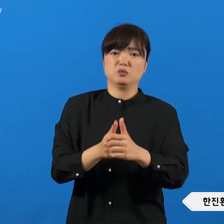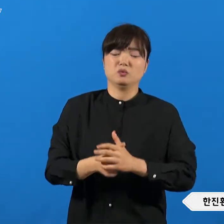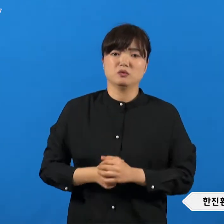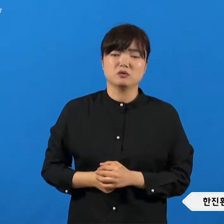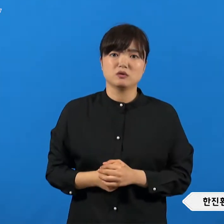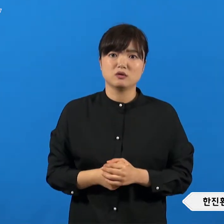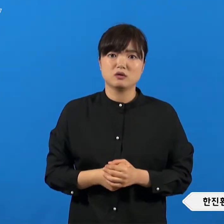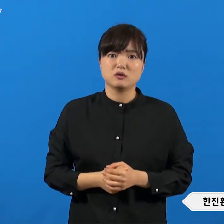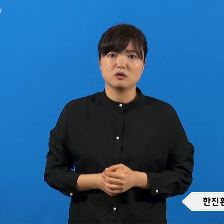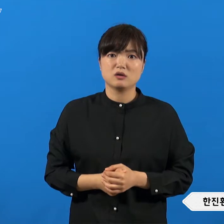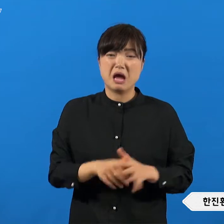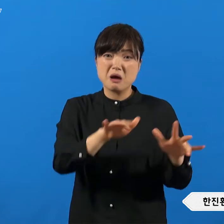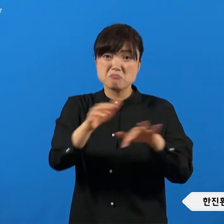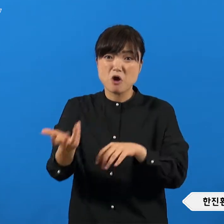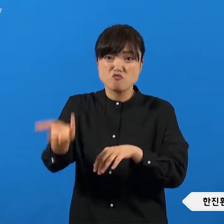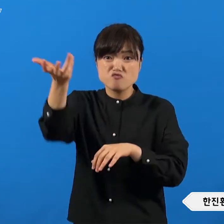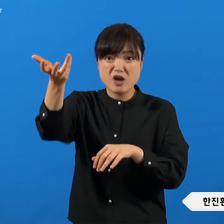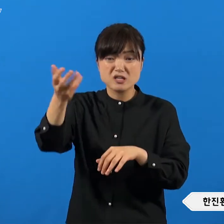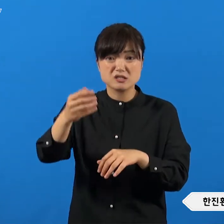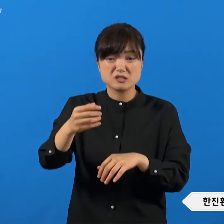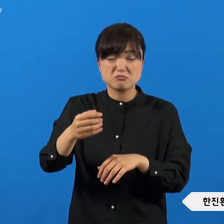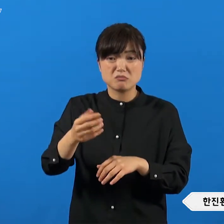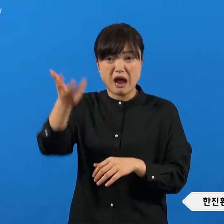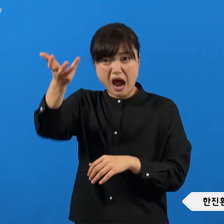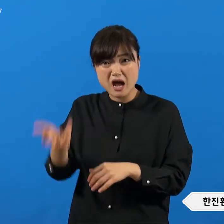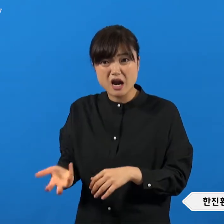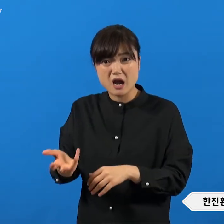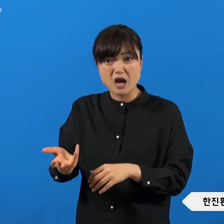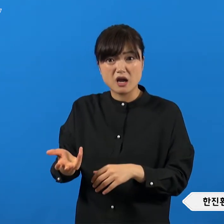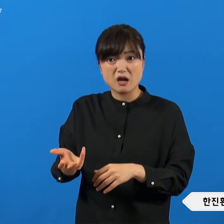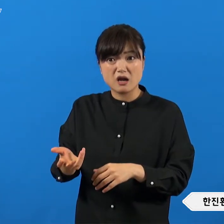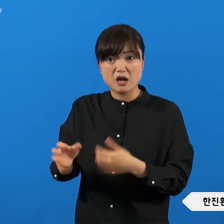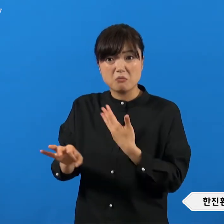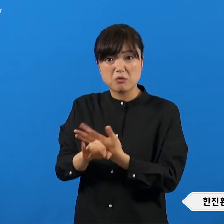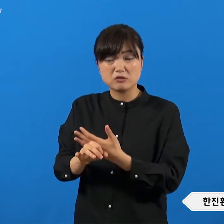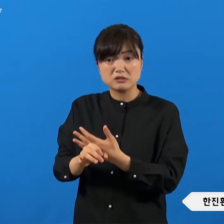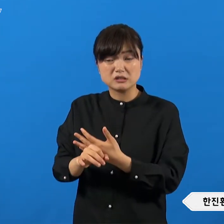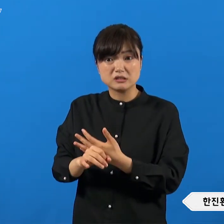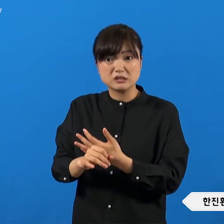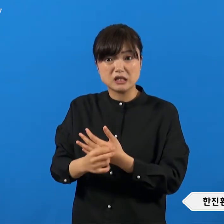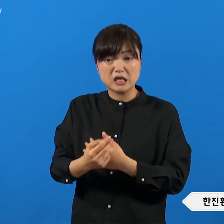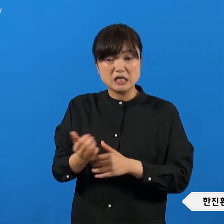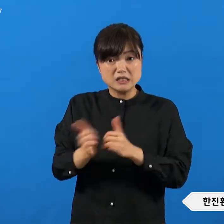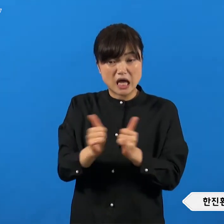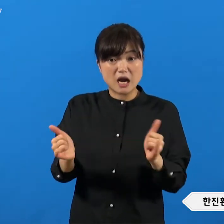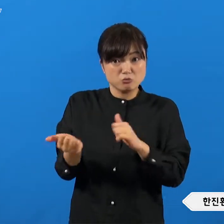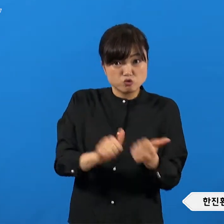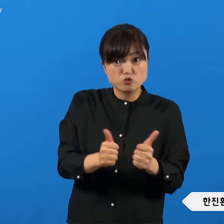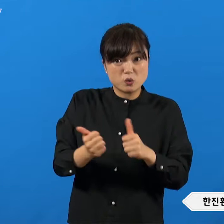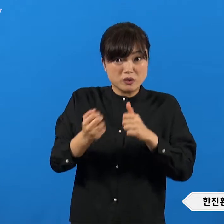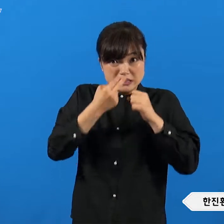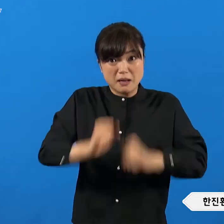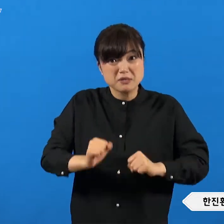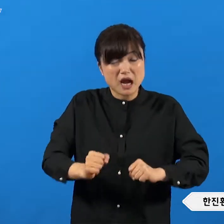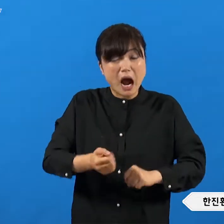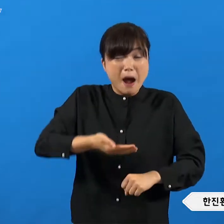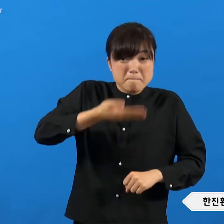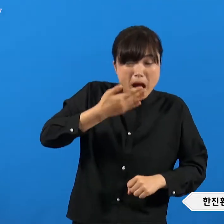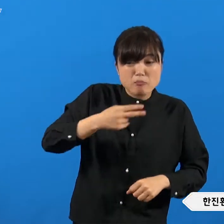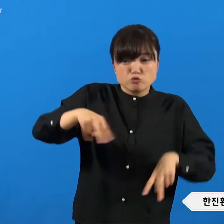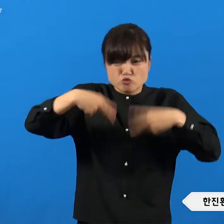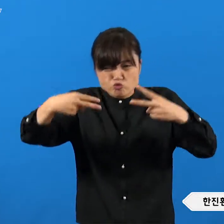마십시오. 아니, 피아노가 위에 있으면 어떻고 아래에 있으면 어떻습니까? 그게 죽고 사는 문제입니까? 밥이면